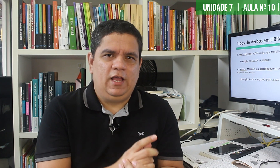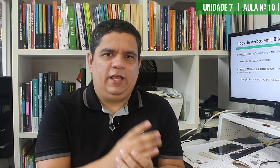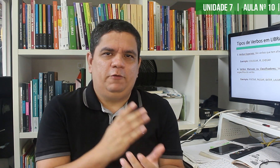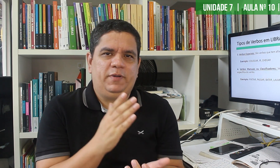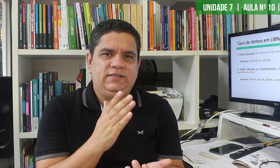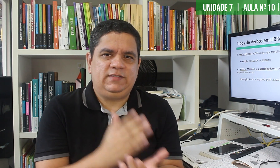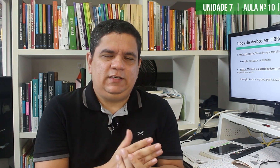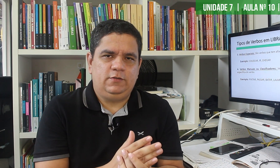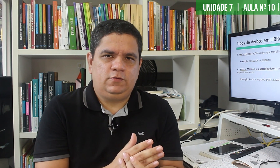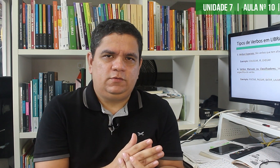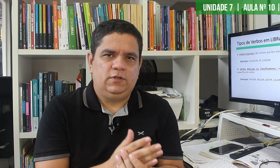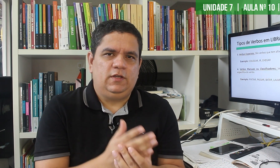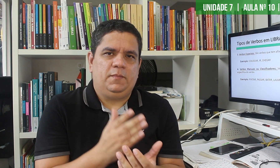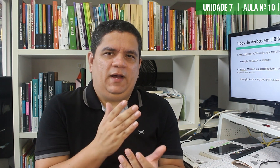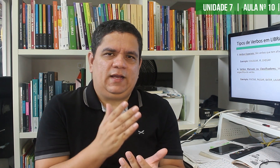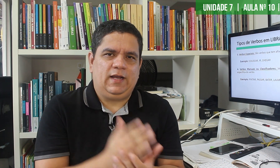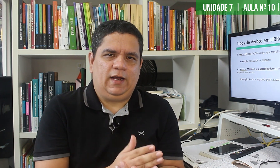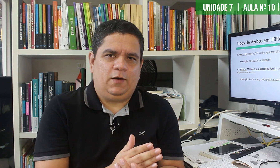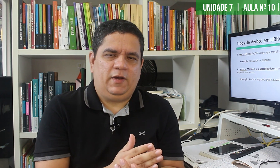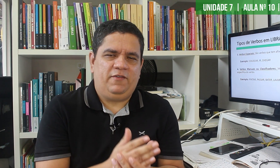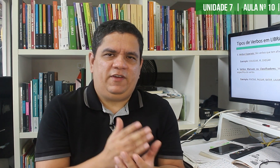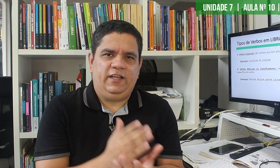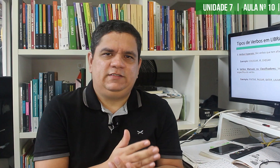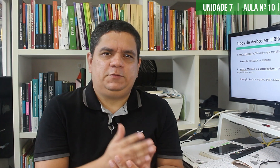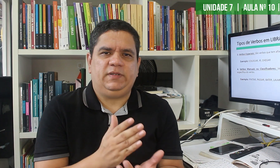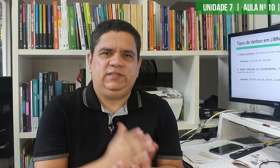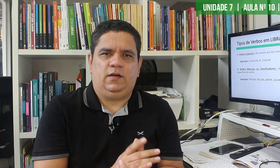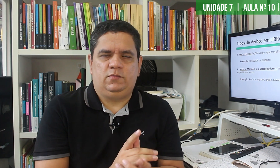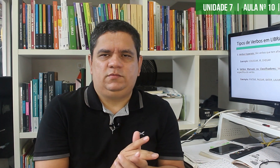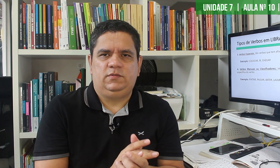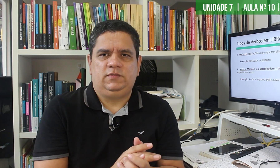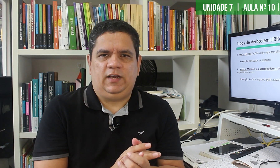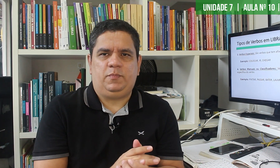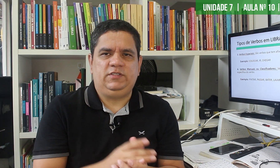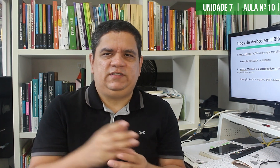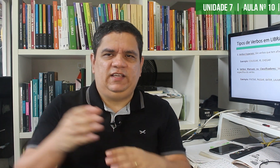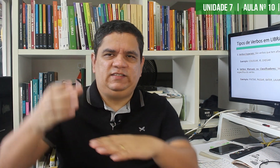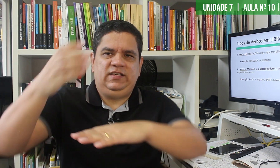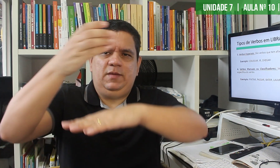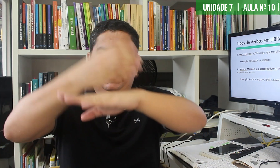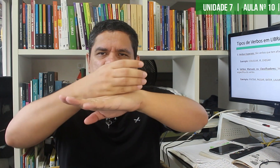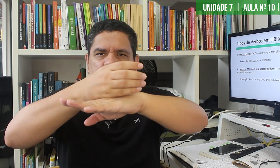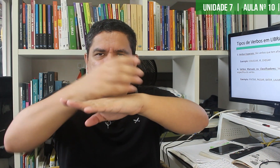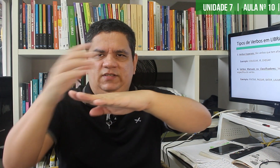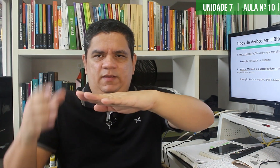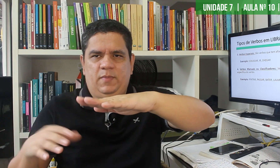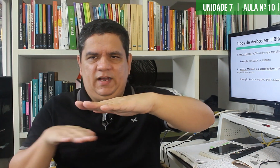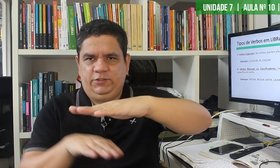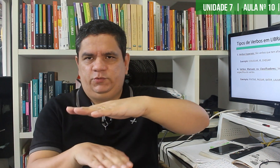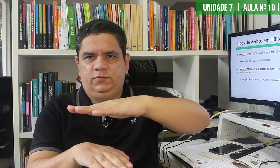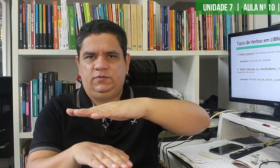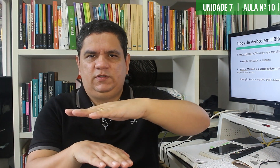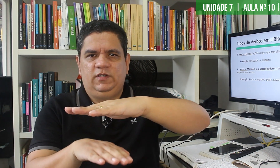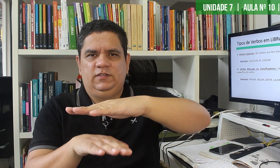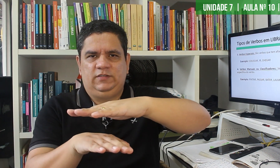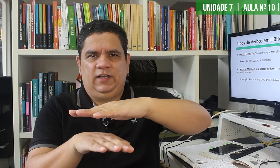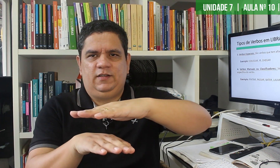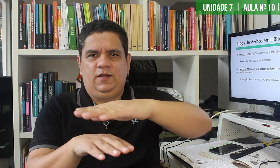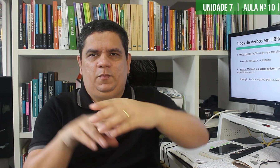Eu preciso marcar uma referência espacial, tá? Pode ser em cima, pode ser embaixo, tá? Pode